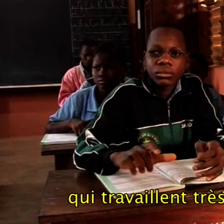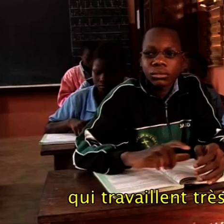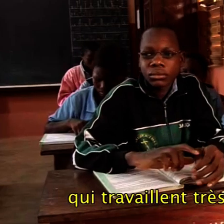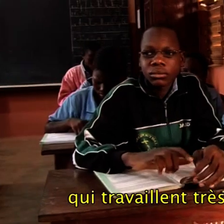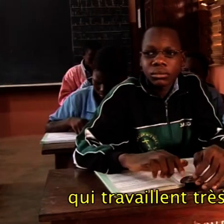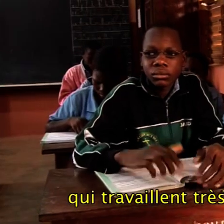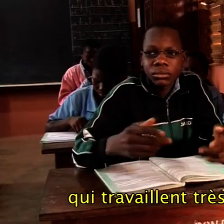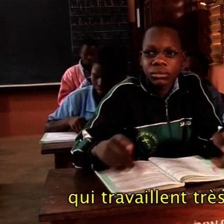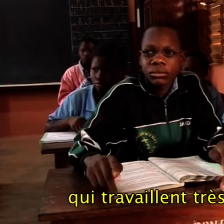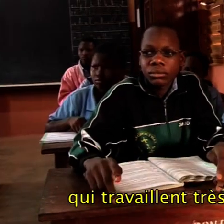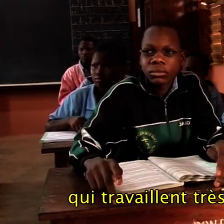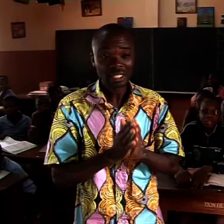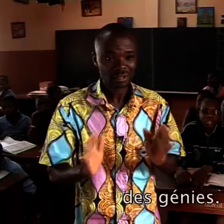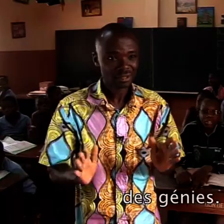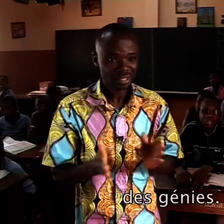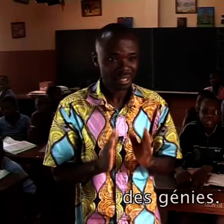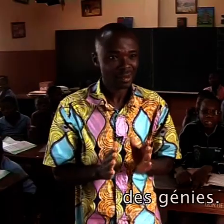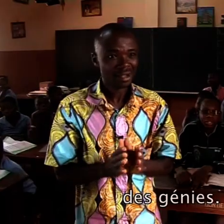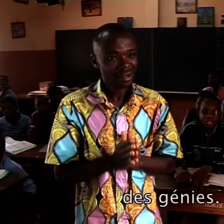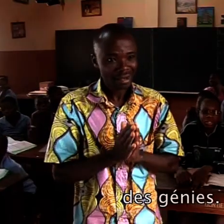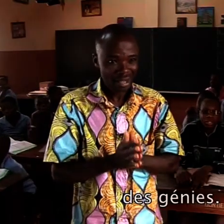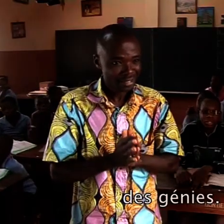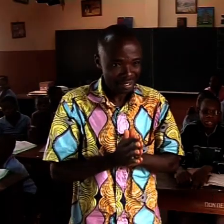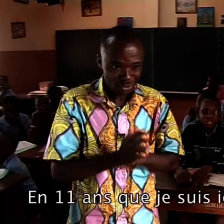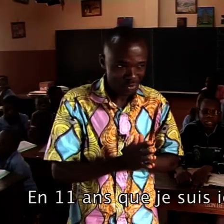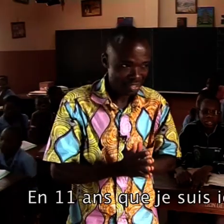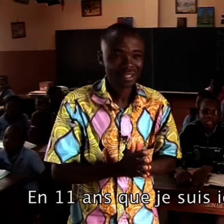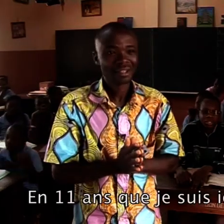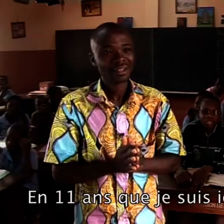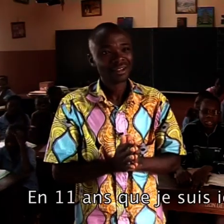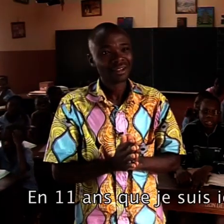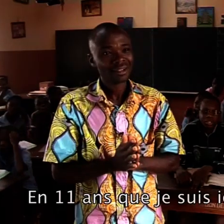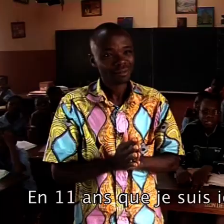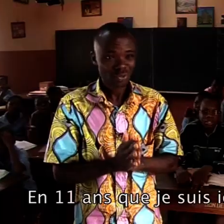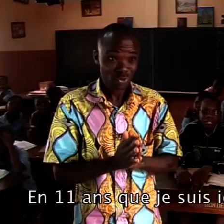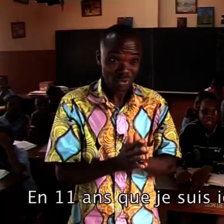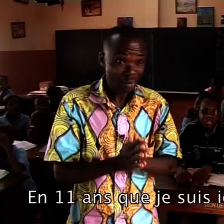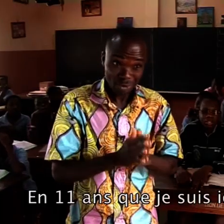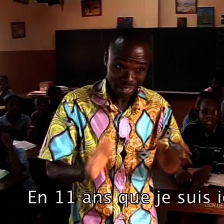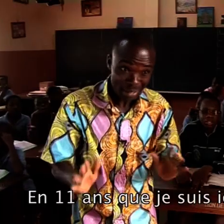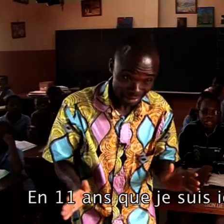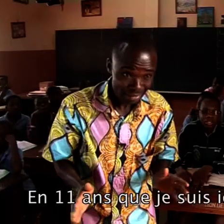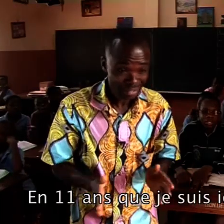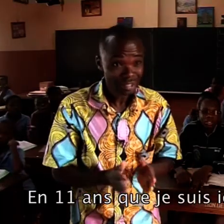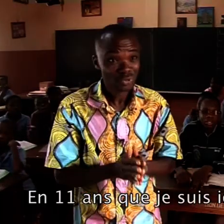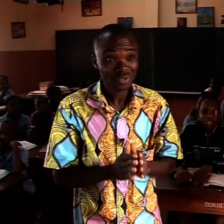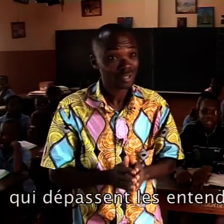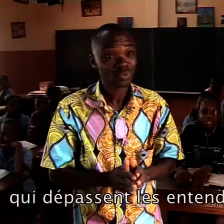des sourds génies. Sincèrement, là j'en ai eu ici, parce que je suis dans ma 11e année, j'en ai eu ici des sourds